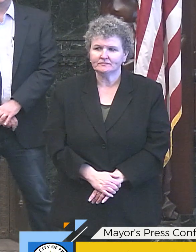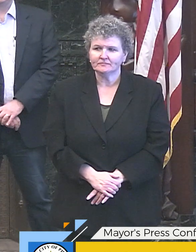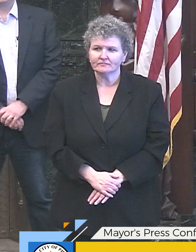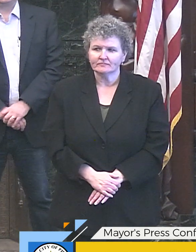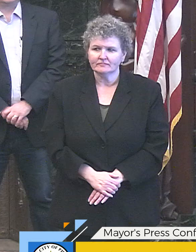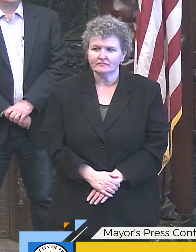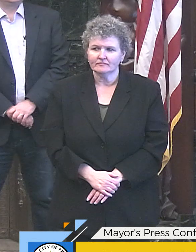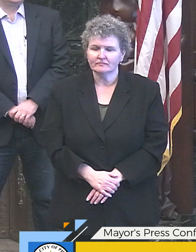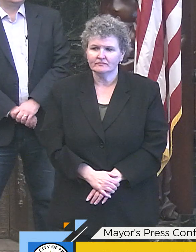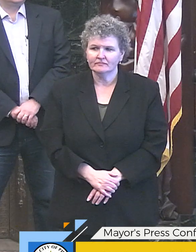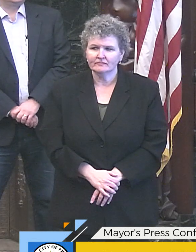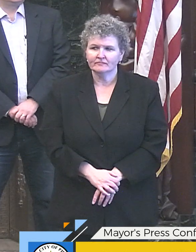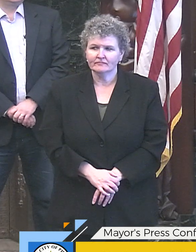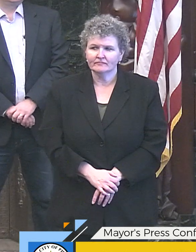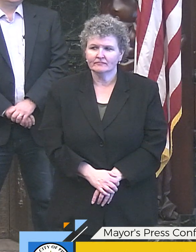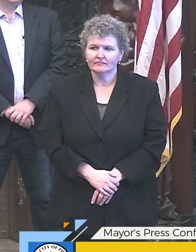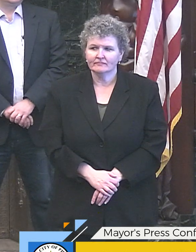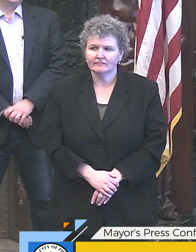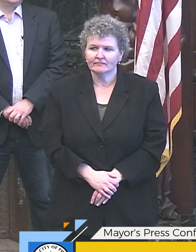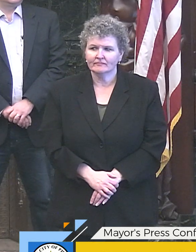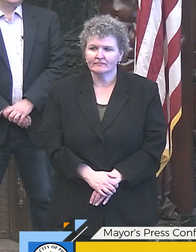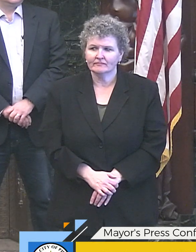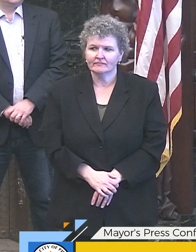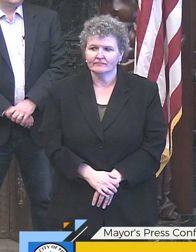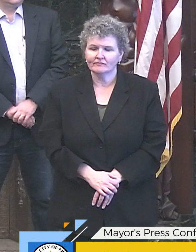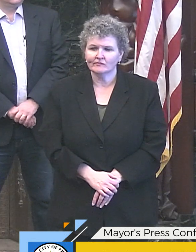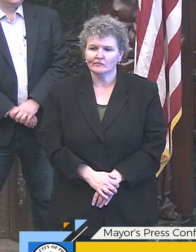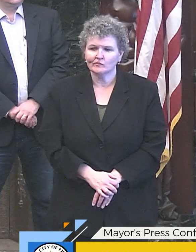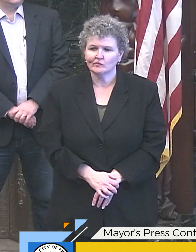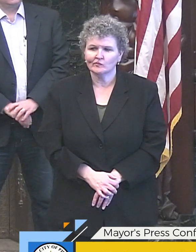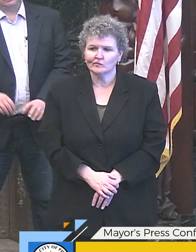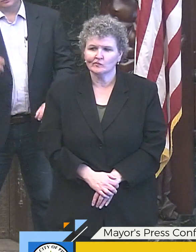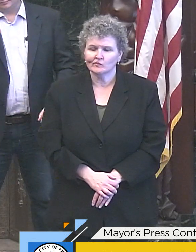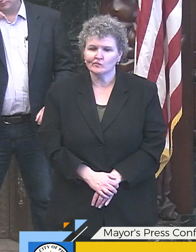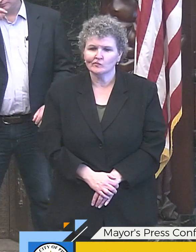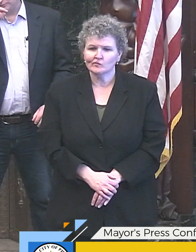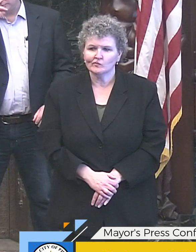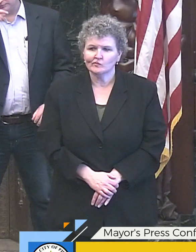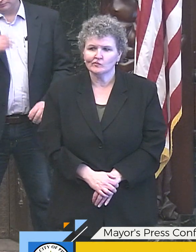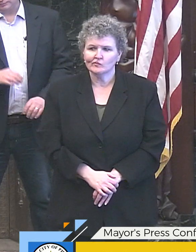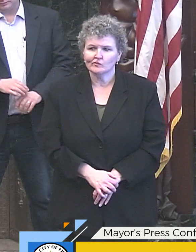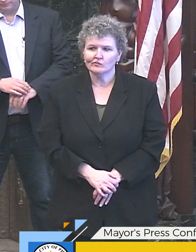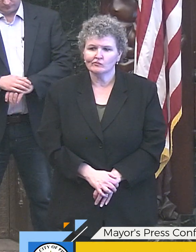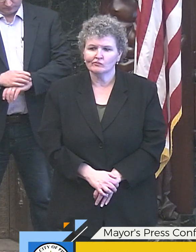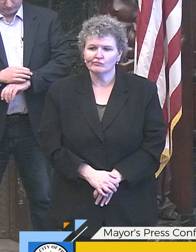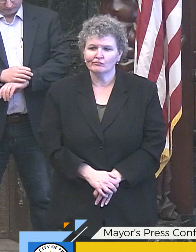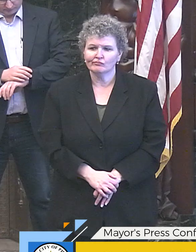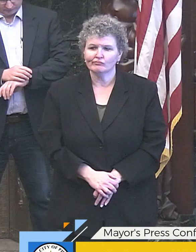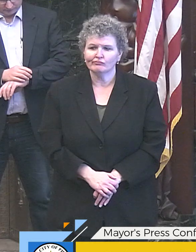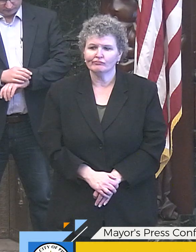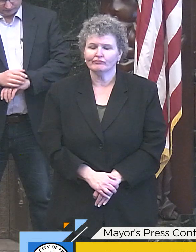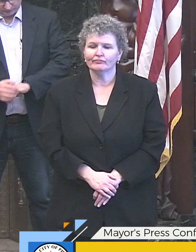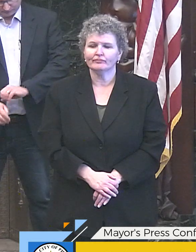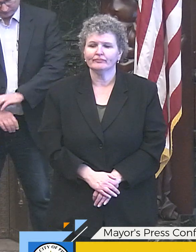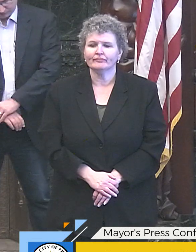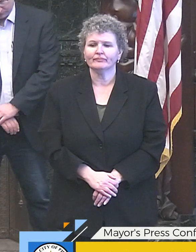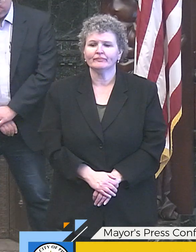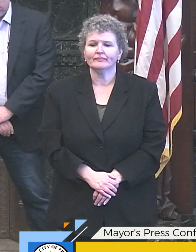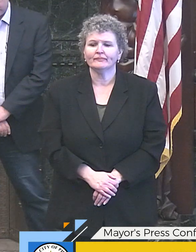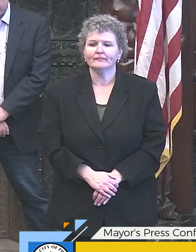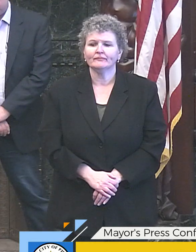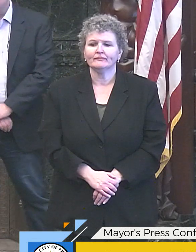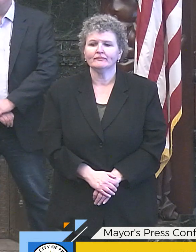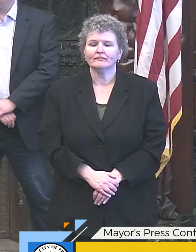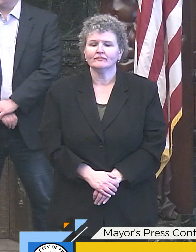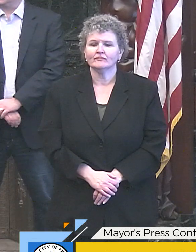tapabocas, los cubrebocas son mandatorios. Esa es una medida que la ciudad está considerando debido a que todos los días hay un aumento